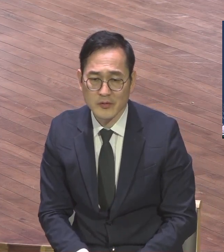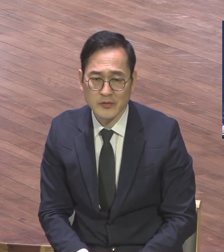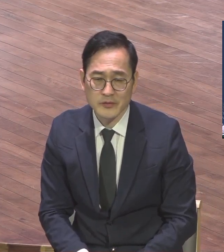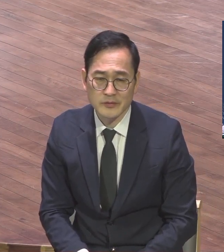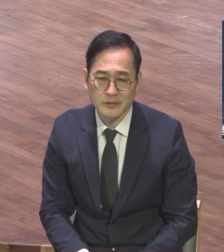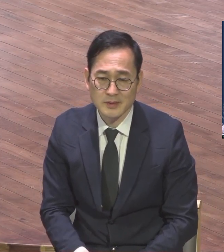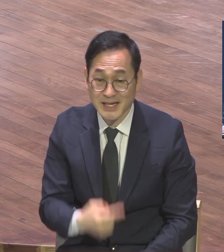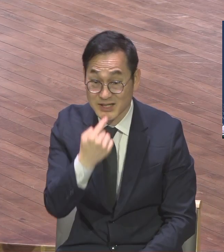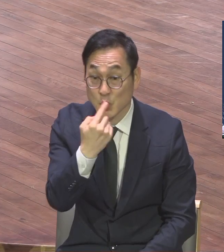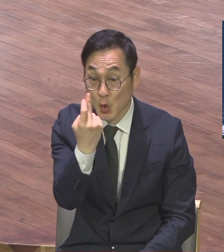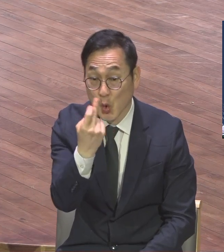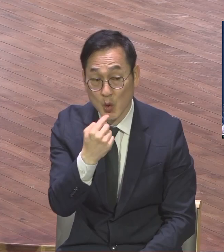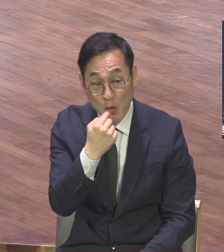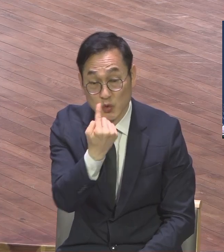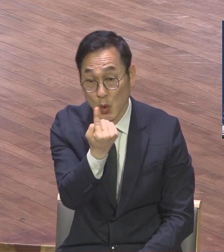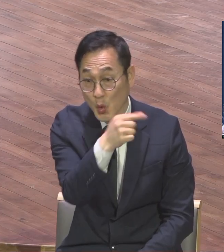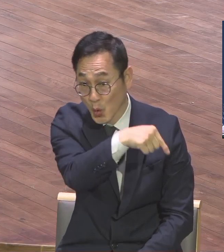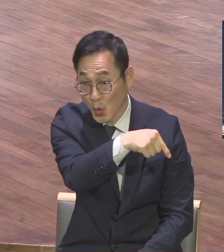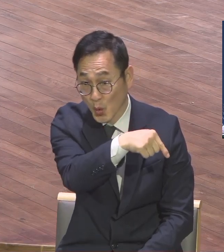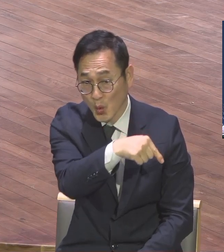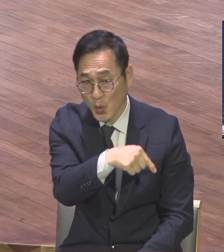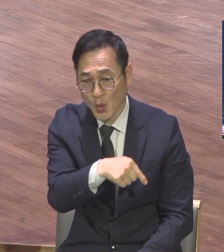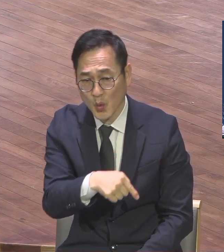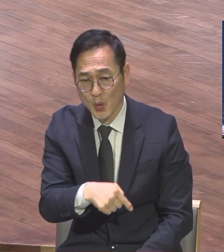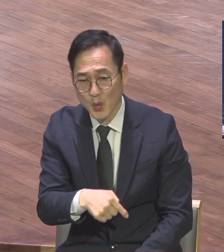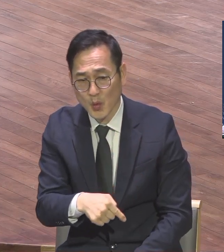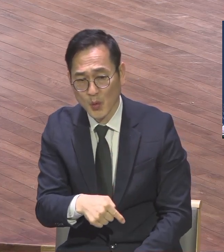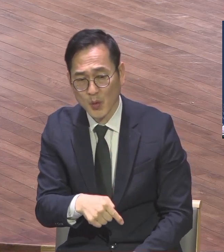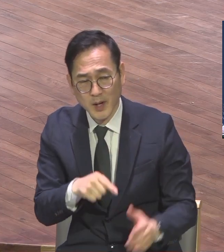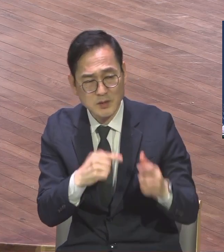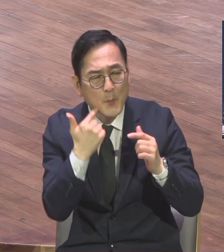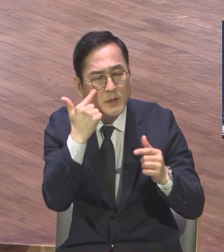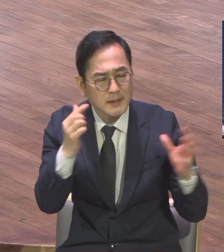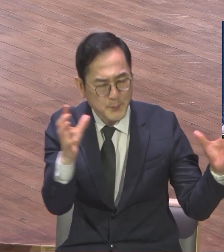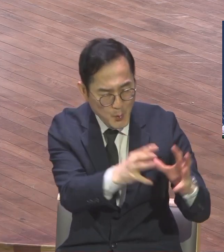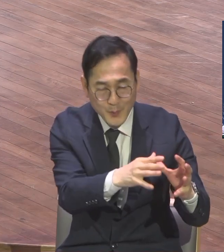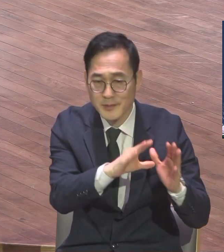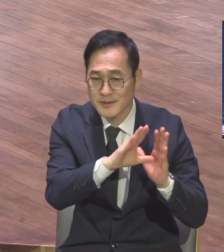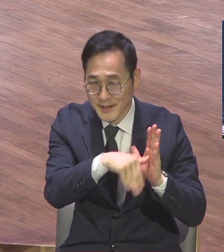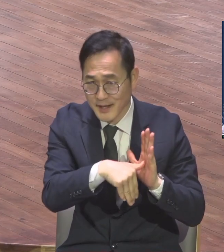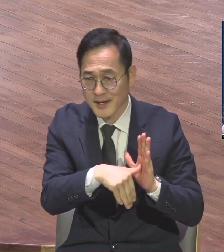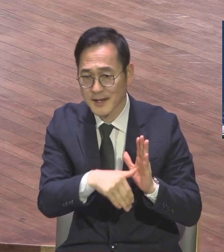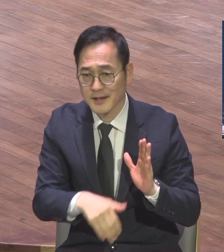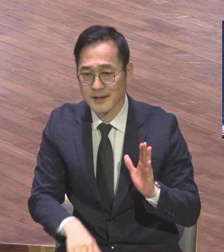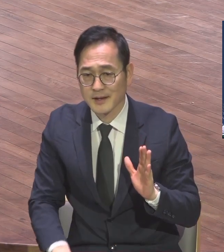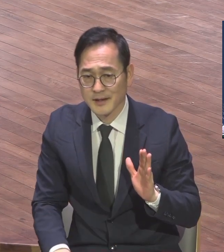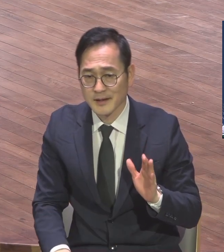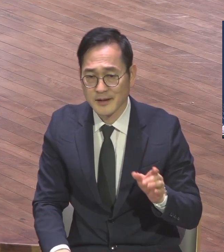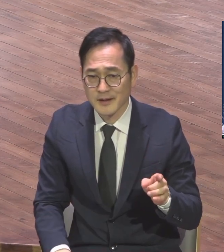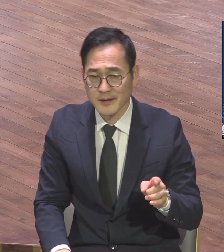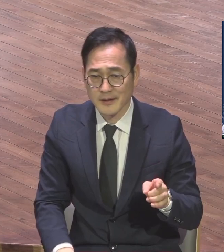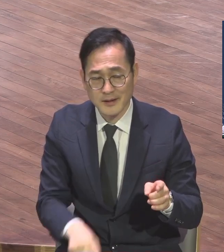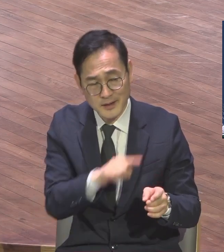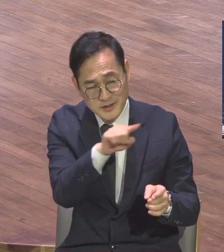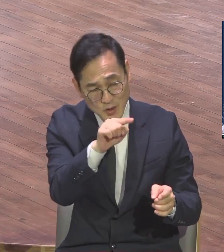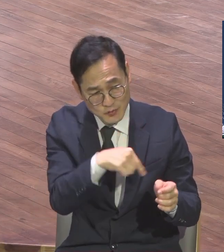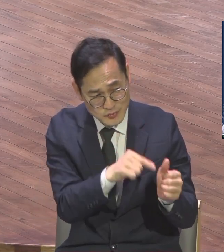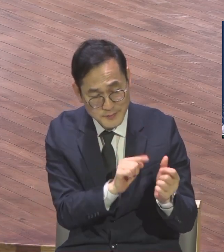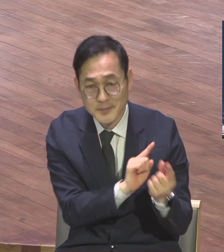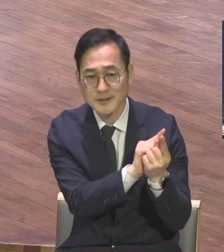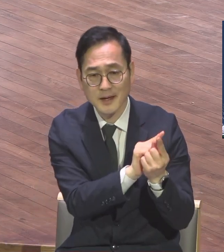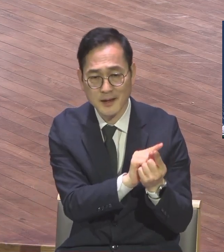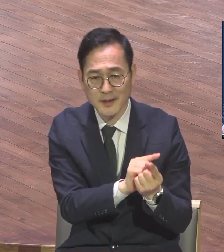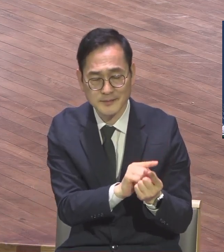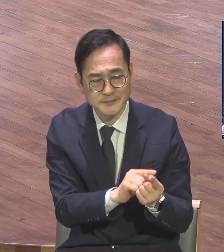속초에서 전국 목회자 수양회를 할 때 잠깐 목사님을 뵐 기회가 있어가지고